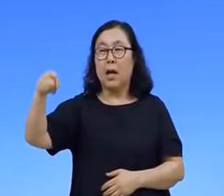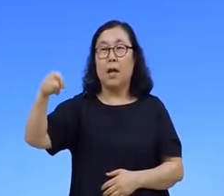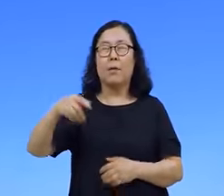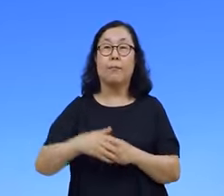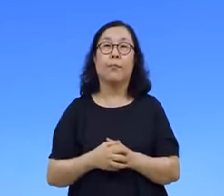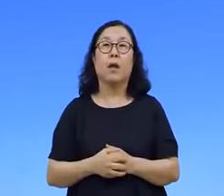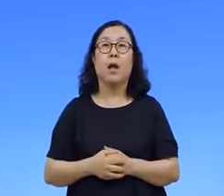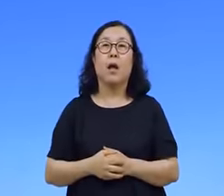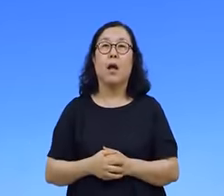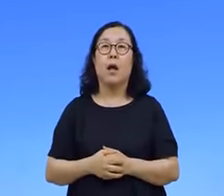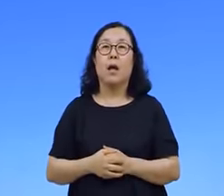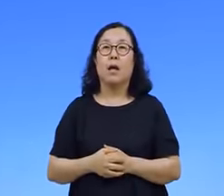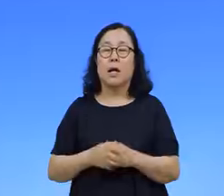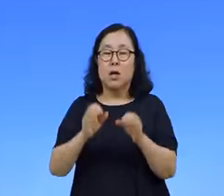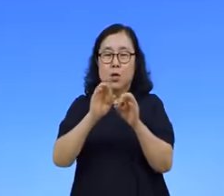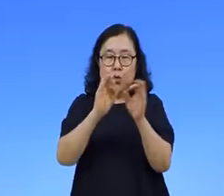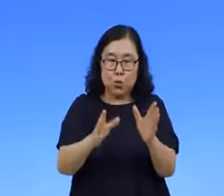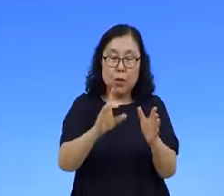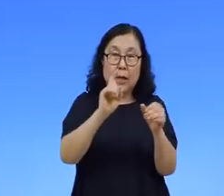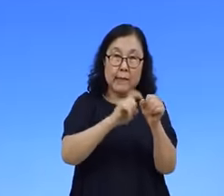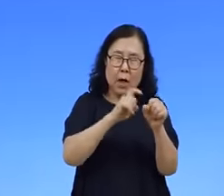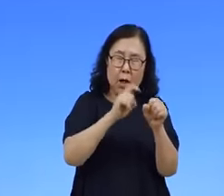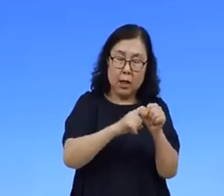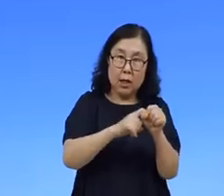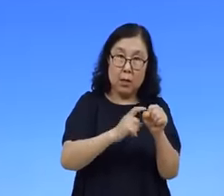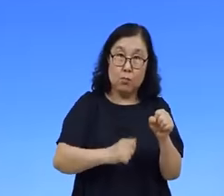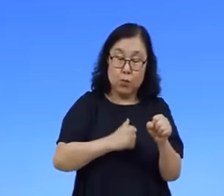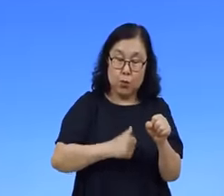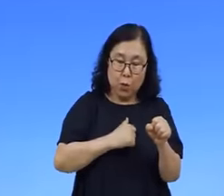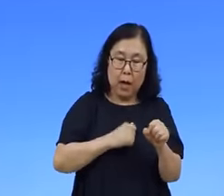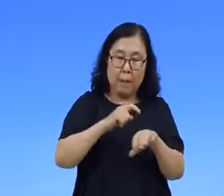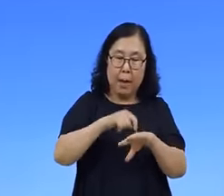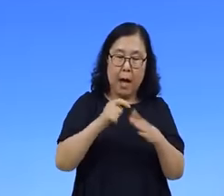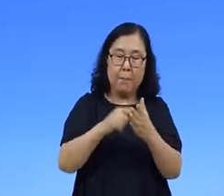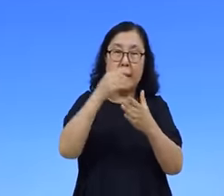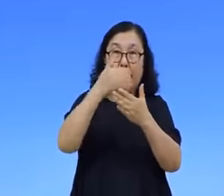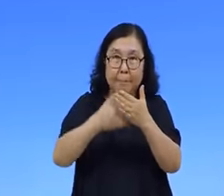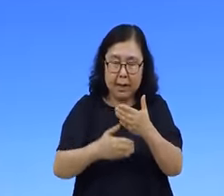일시적이던 분노가 마음의 자리를 잡아 오랫동안 품고 있는